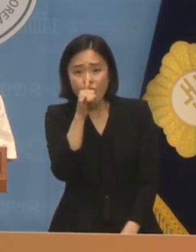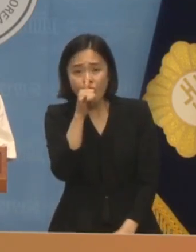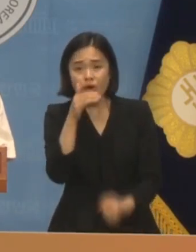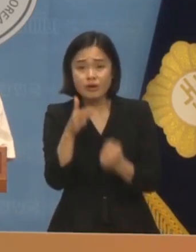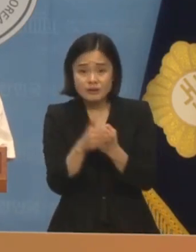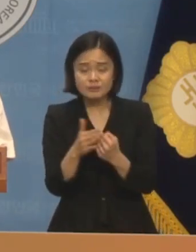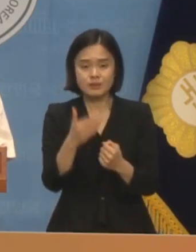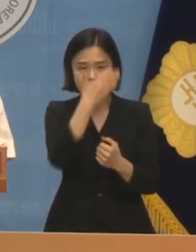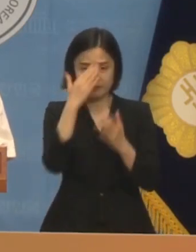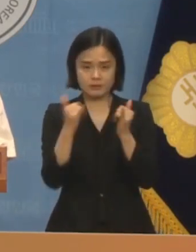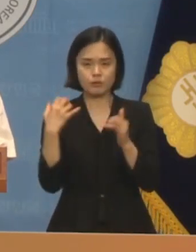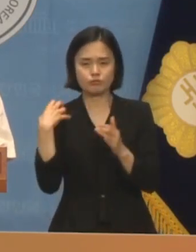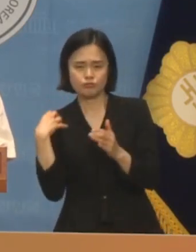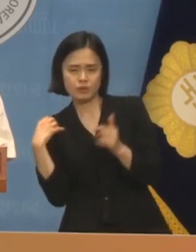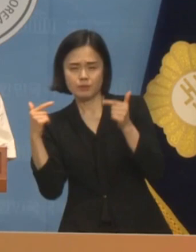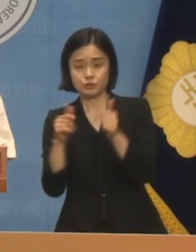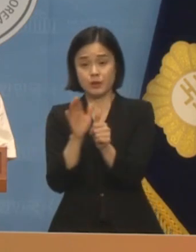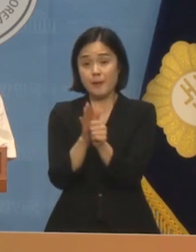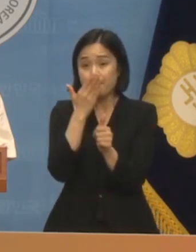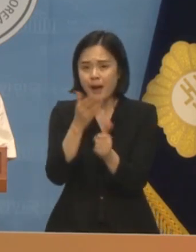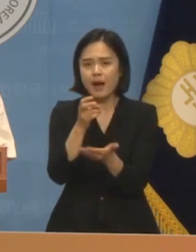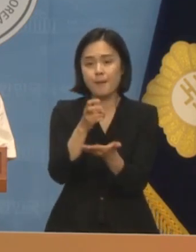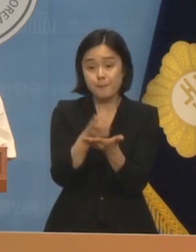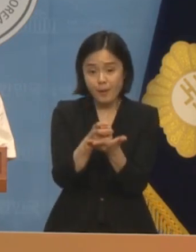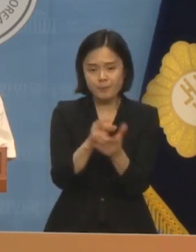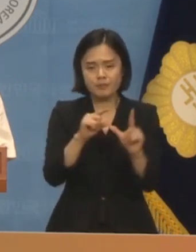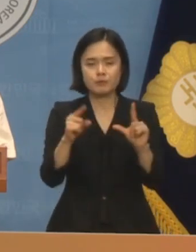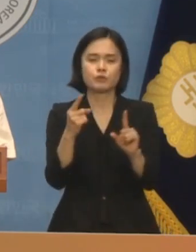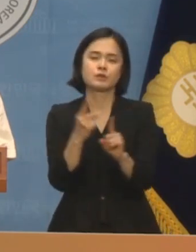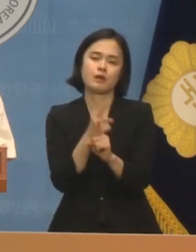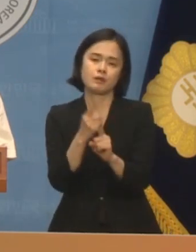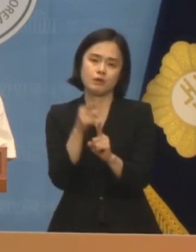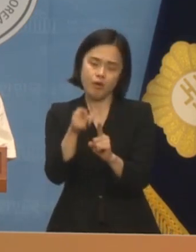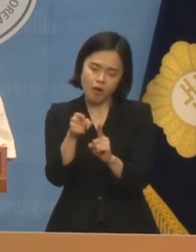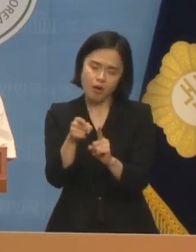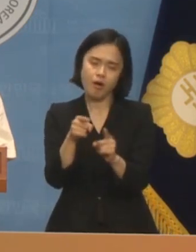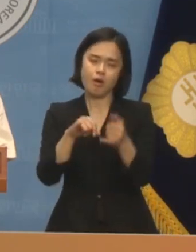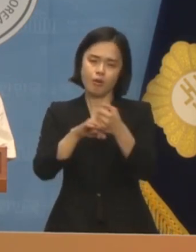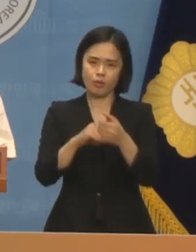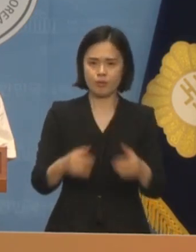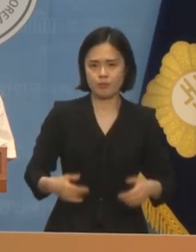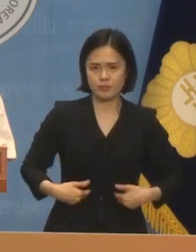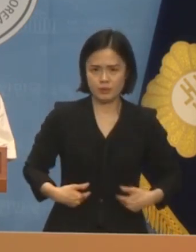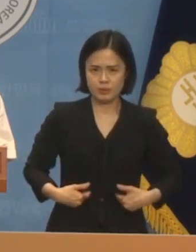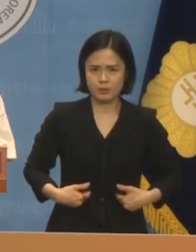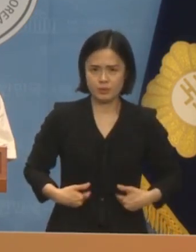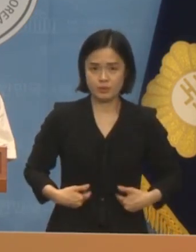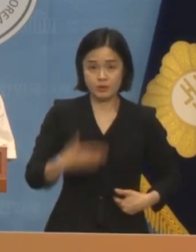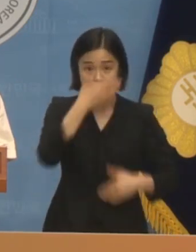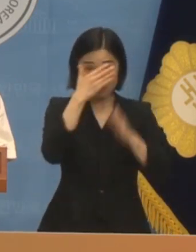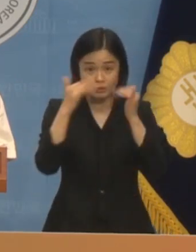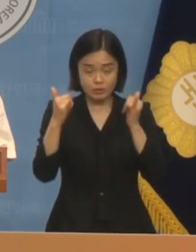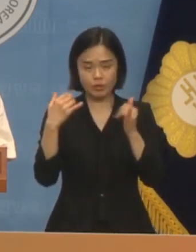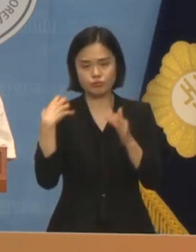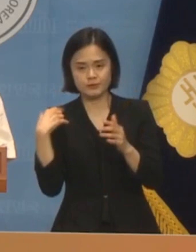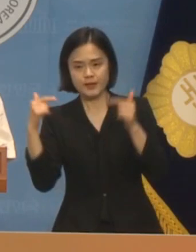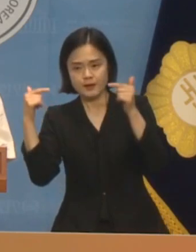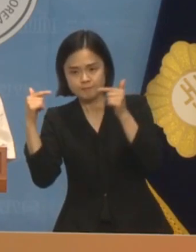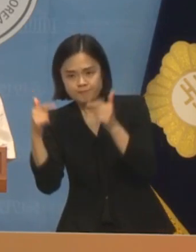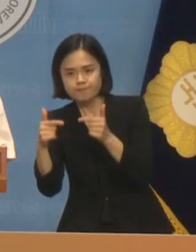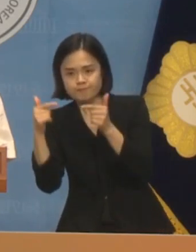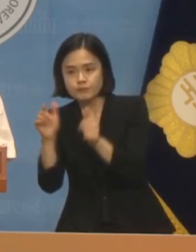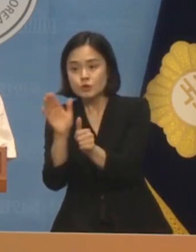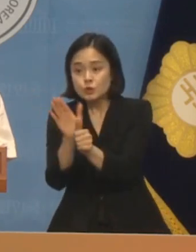보냅니다. 학자금 상환에 대한 청년들의 부담을 덜어주자는 공감대는 이미 충분히 형성되어 있다고